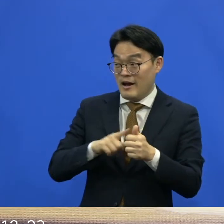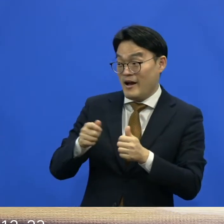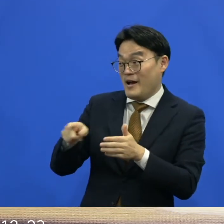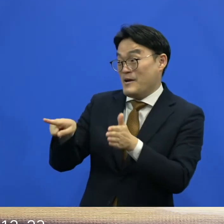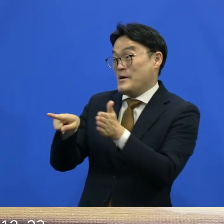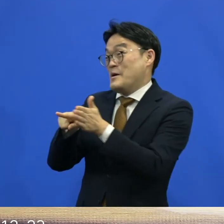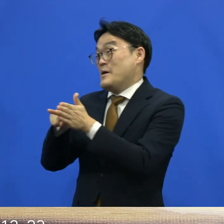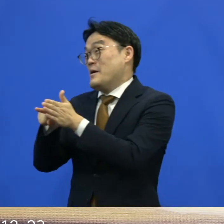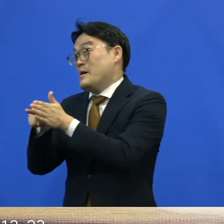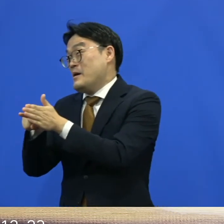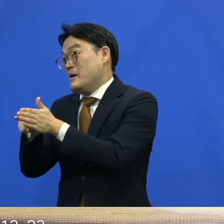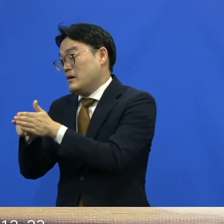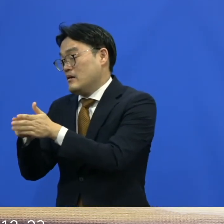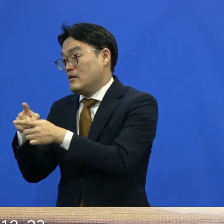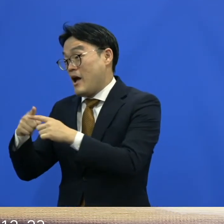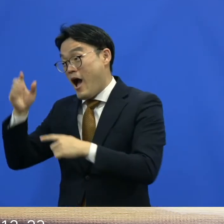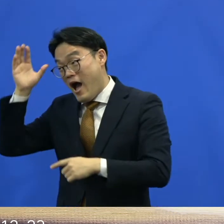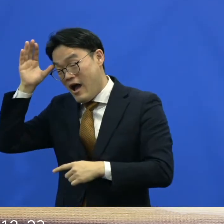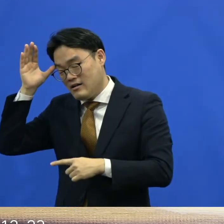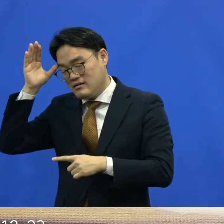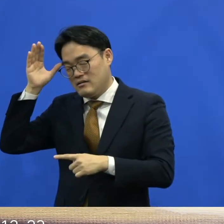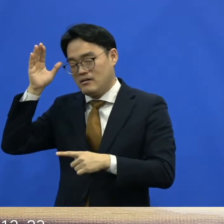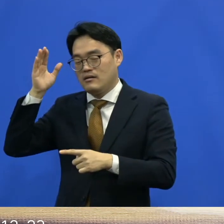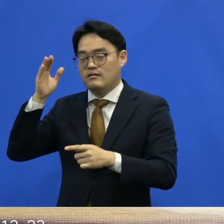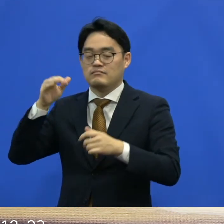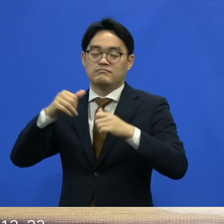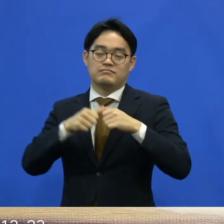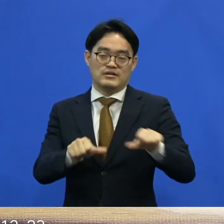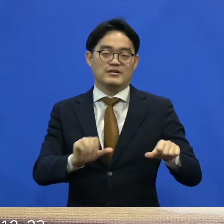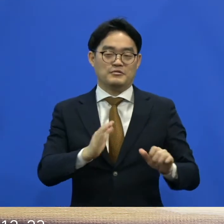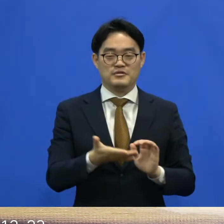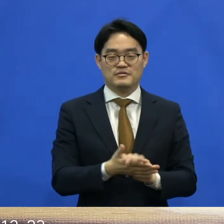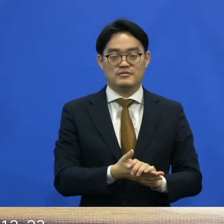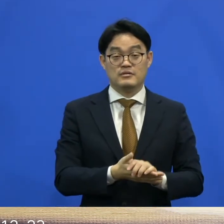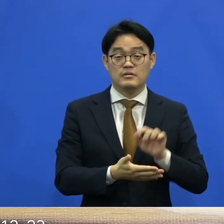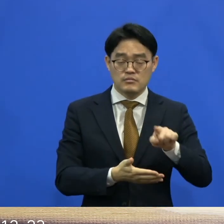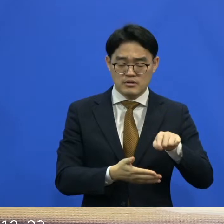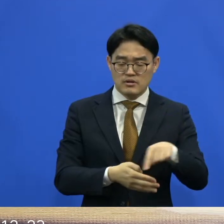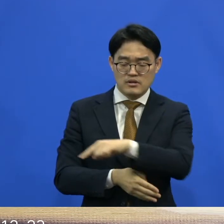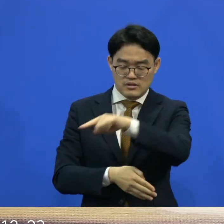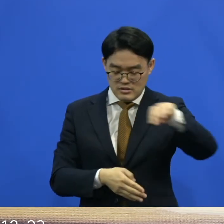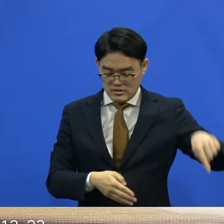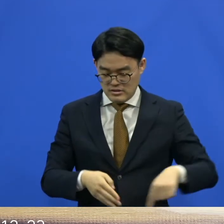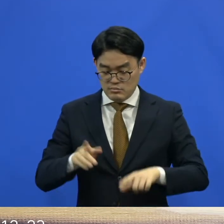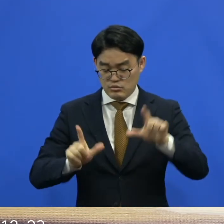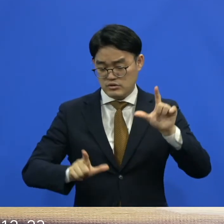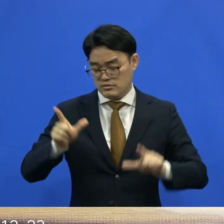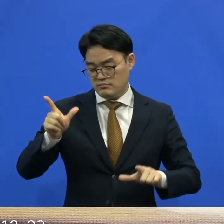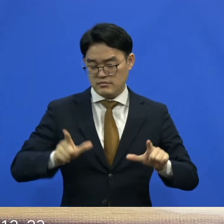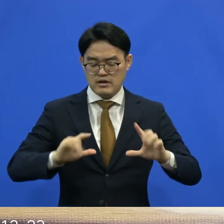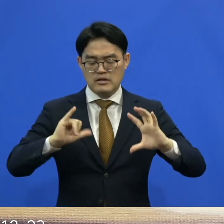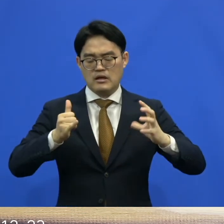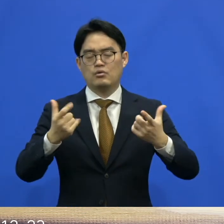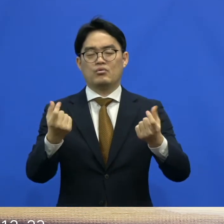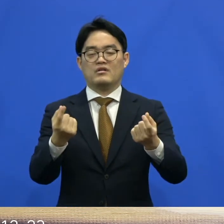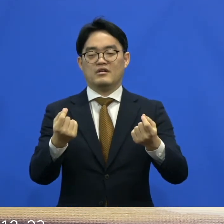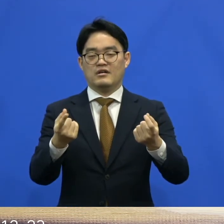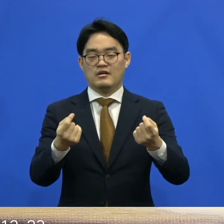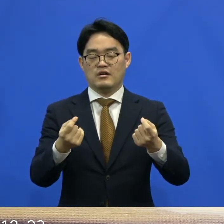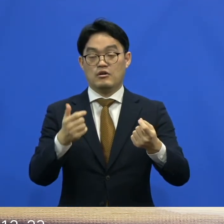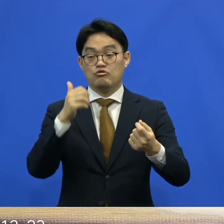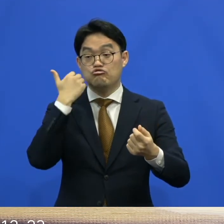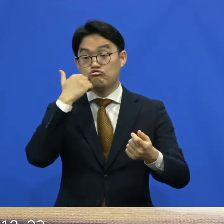세상에서 흔히 일어나는 일입니다. 내가 누군가에게 기대를 걸었어요.